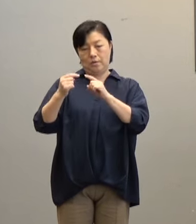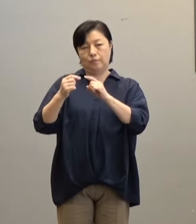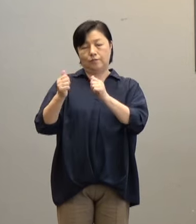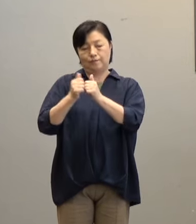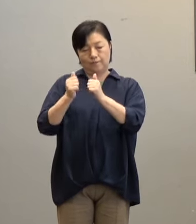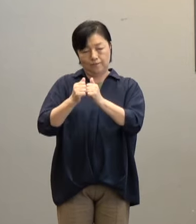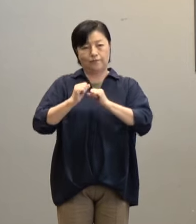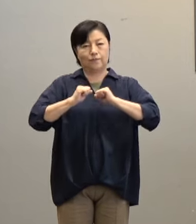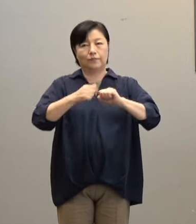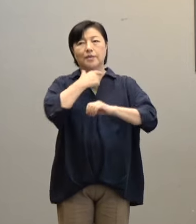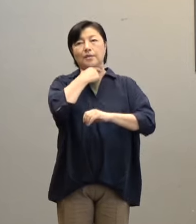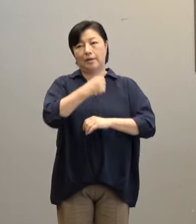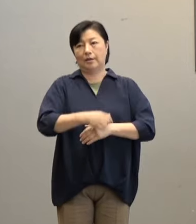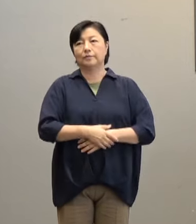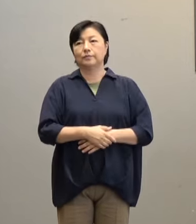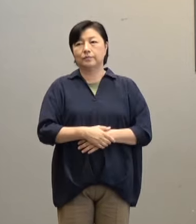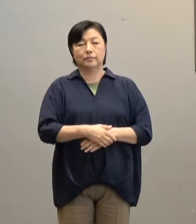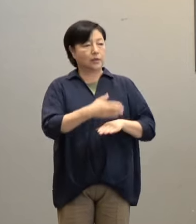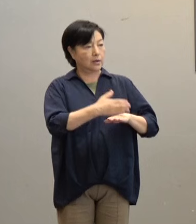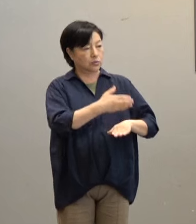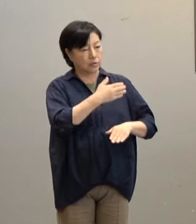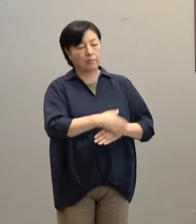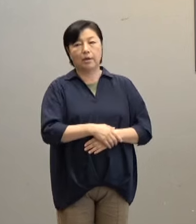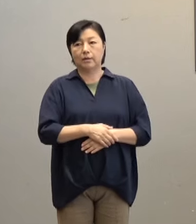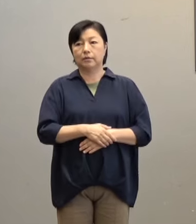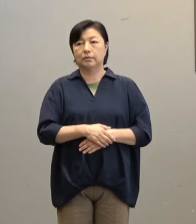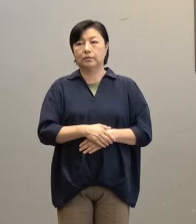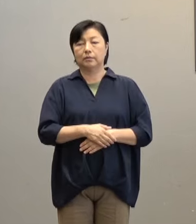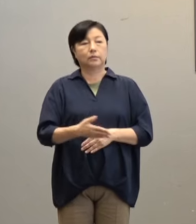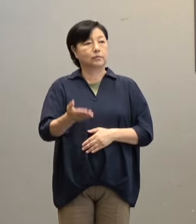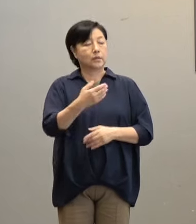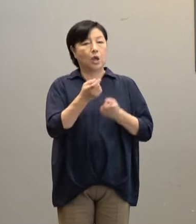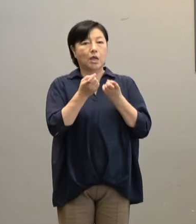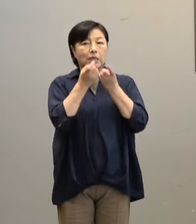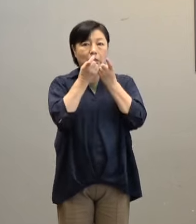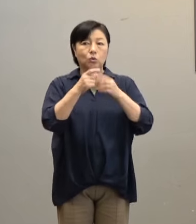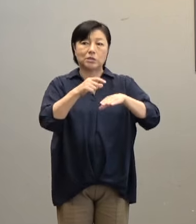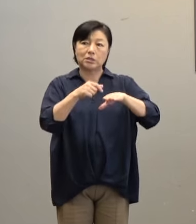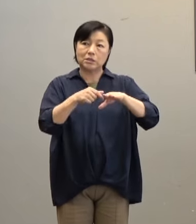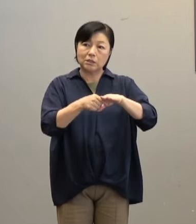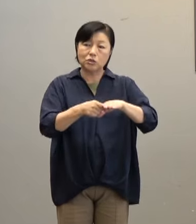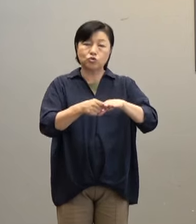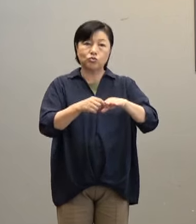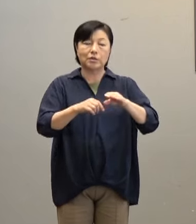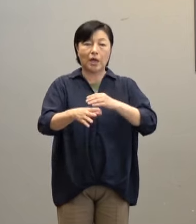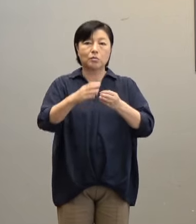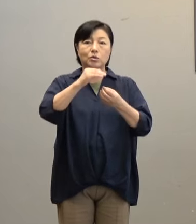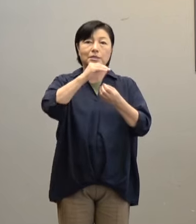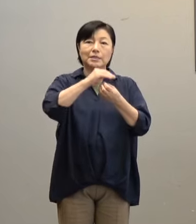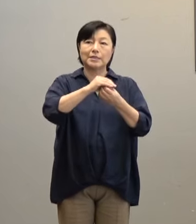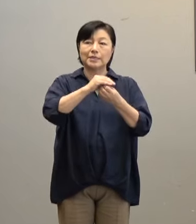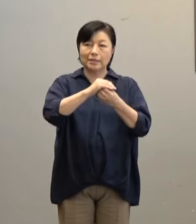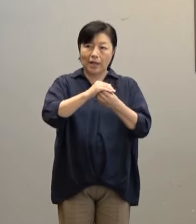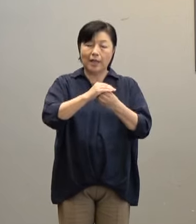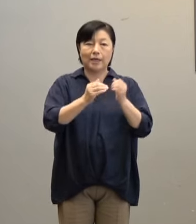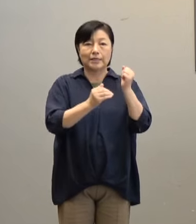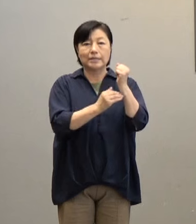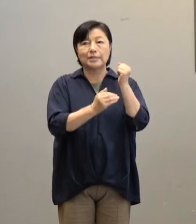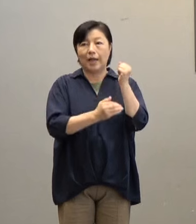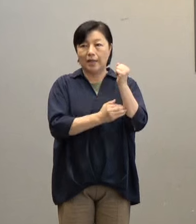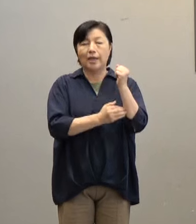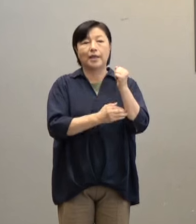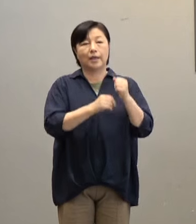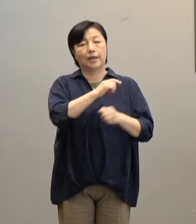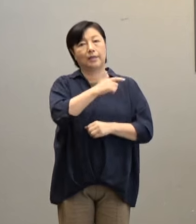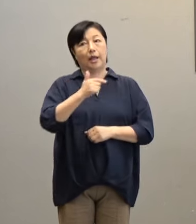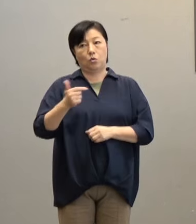いというふうに考えています。 ありがとうございます。イノシシ肉以外でも、このしいたけだったり、まあ、金魚の声、こういったところも